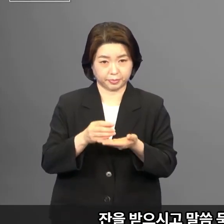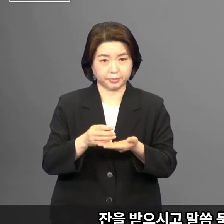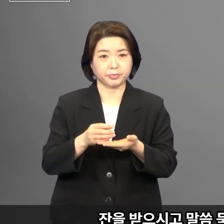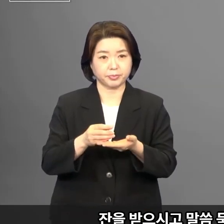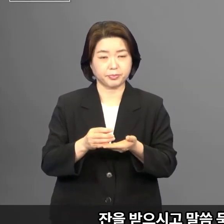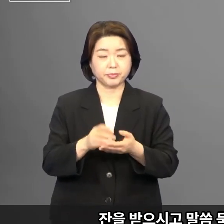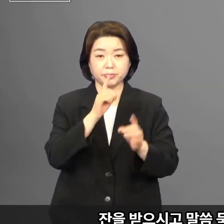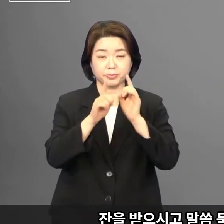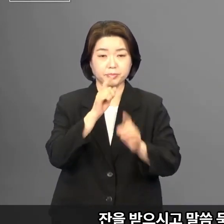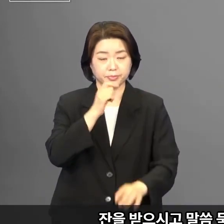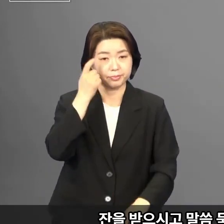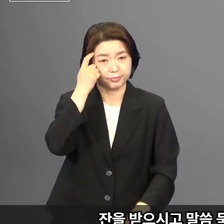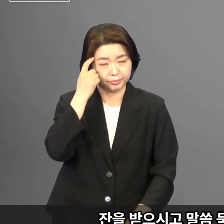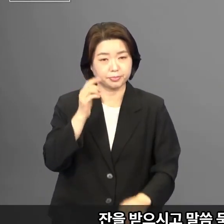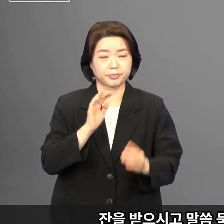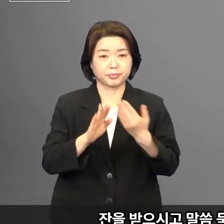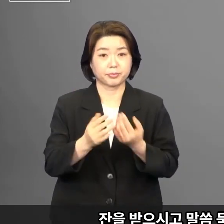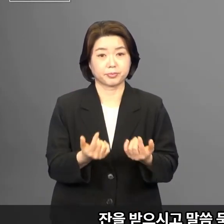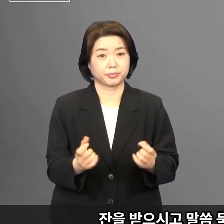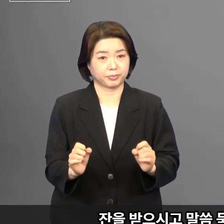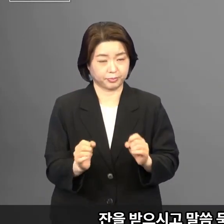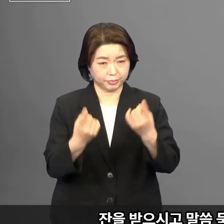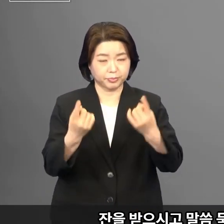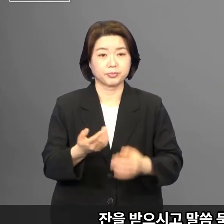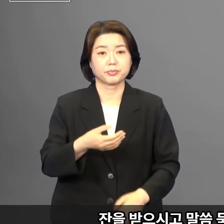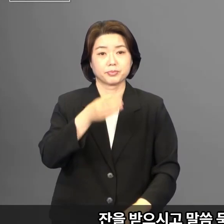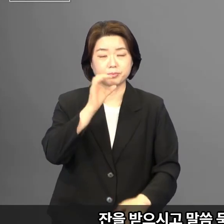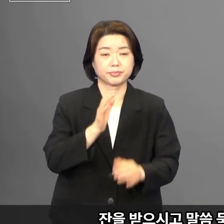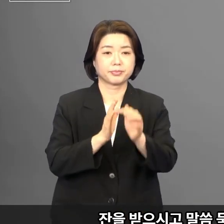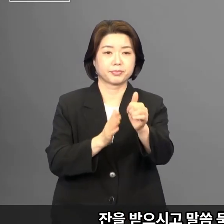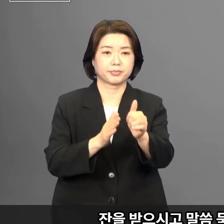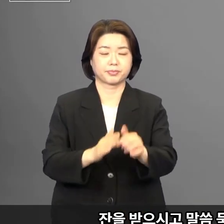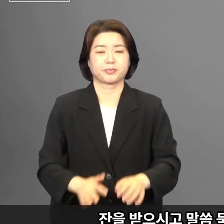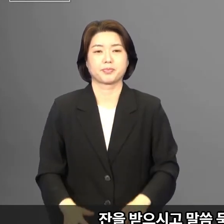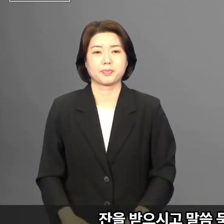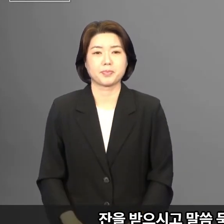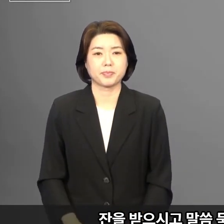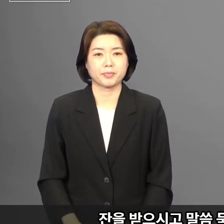받으시고 말씀 묵상 후에 함께 드시겠습니다.